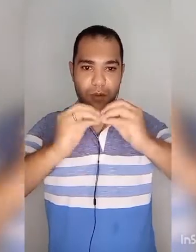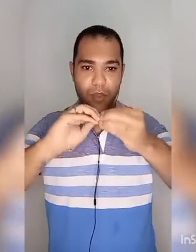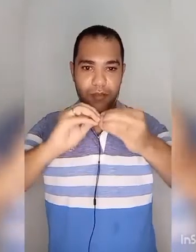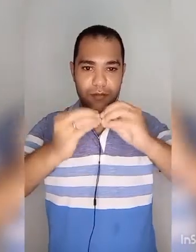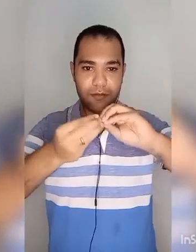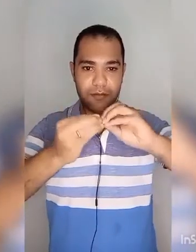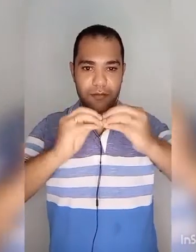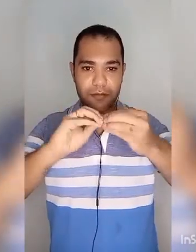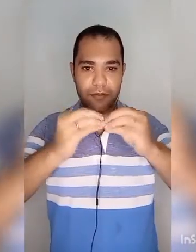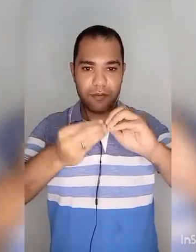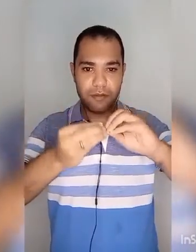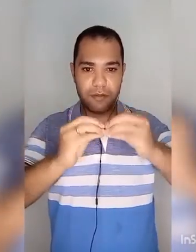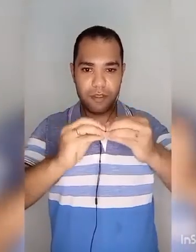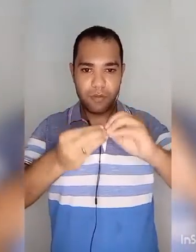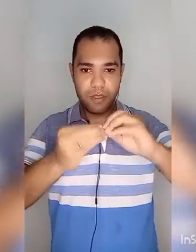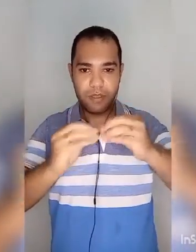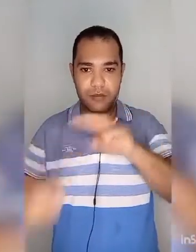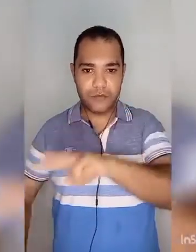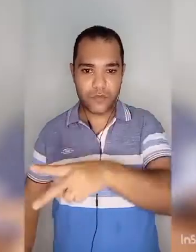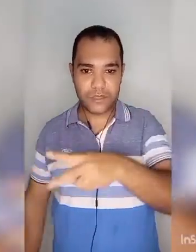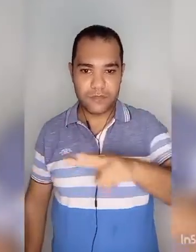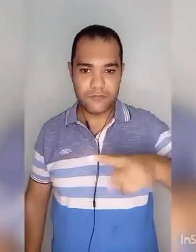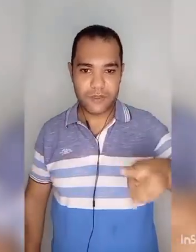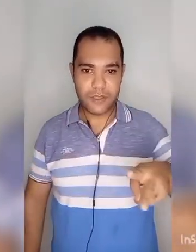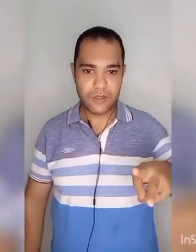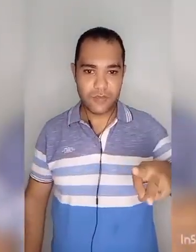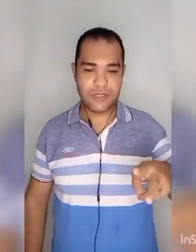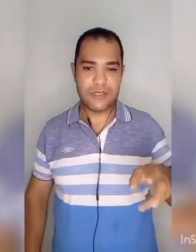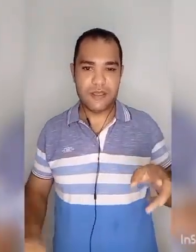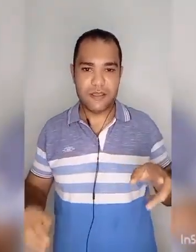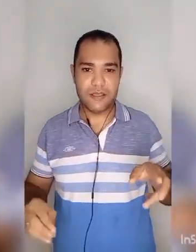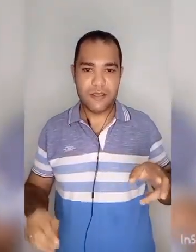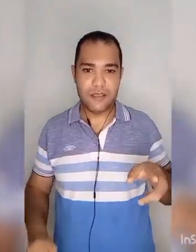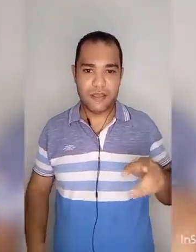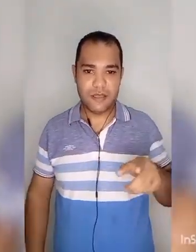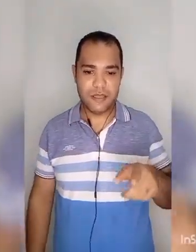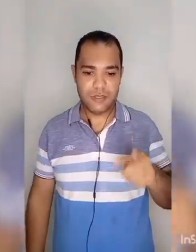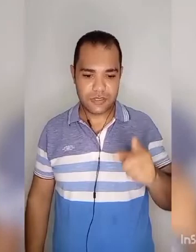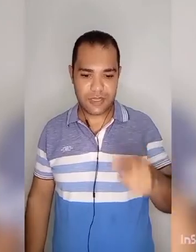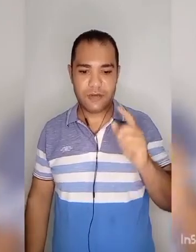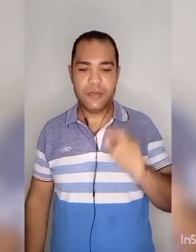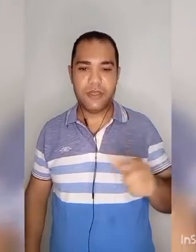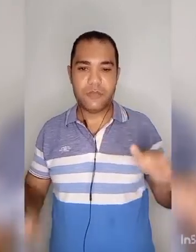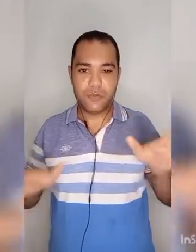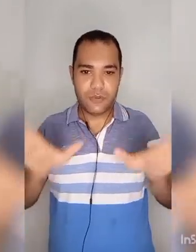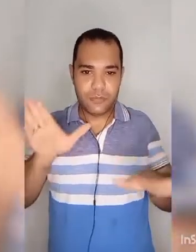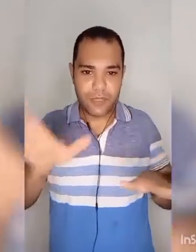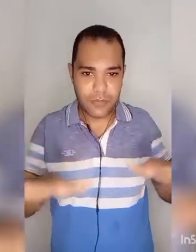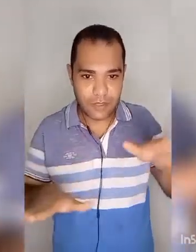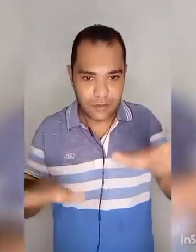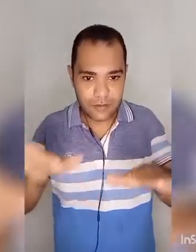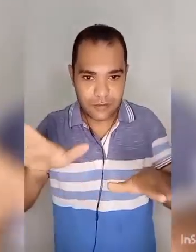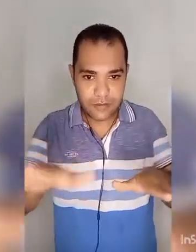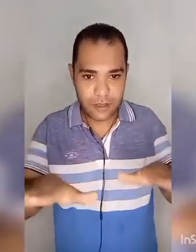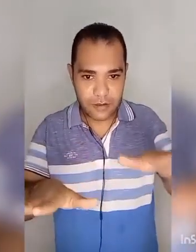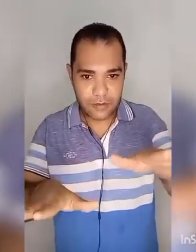الوان الوان مختلفة. يبقى السحلية اللي هي قصدي الحرباية بنقول نعمل كده، تحرك